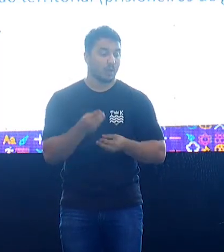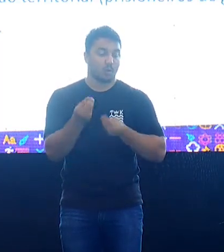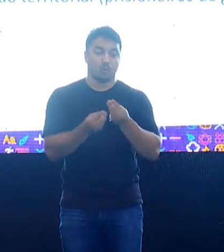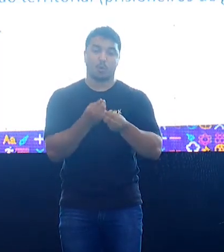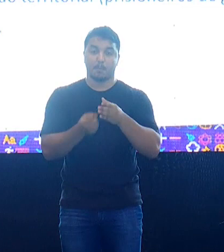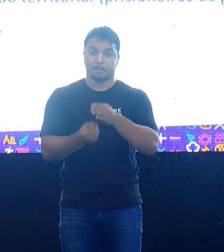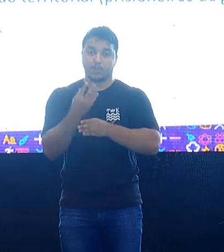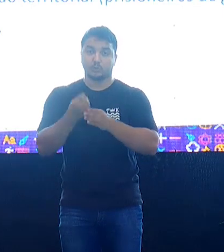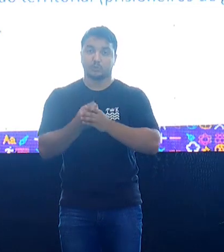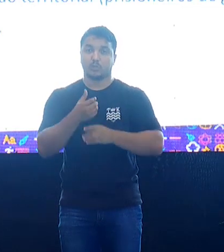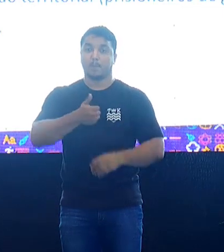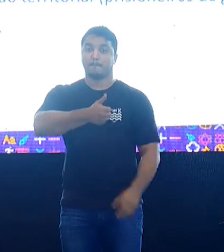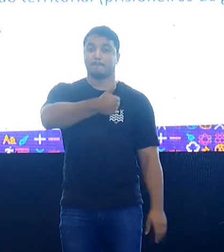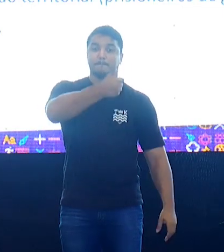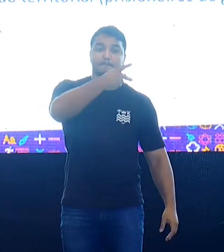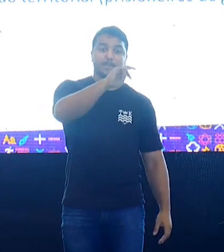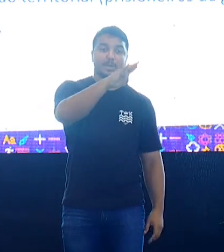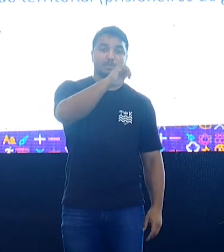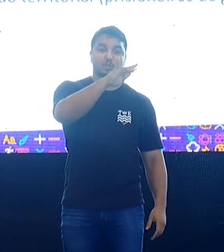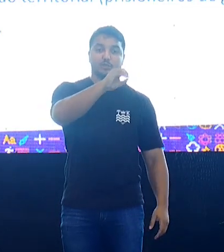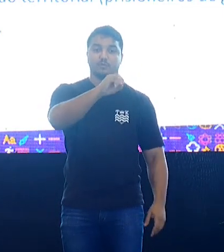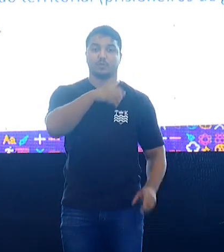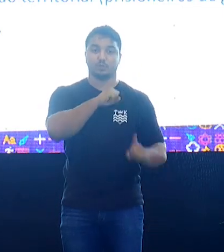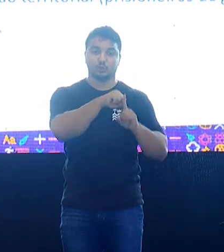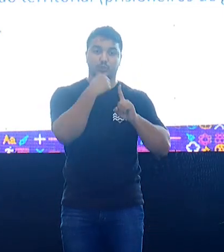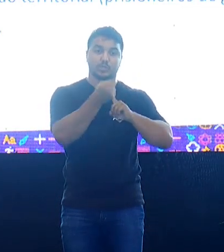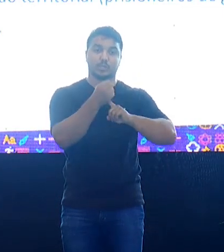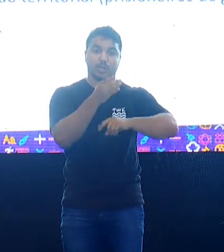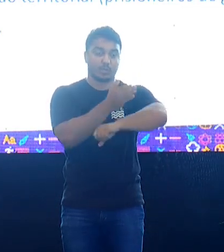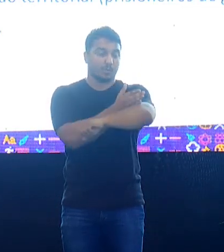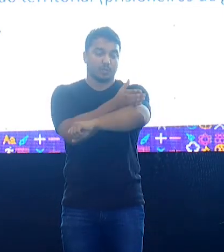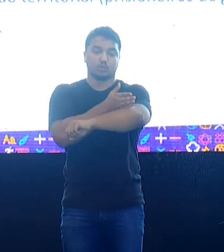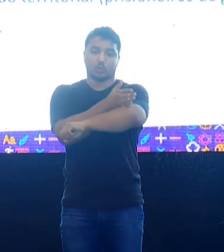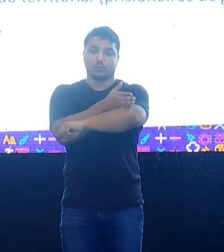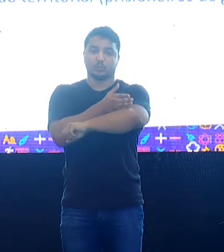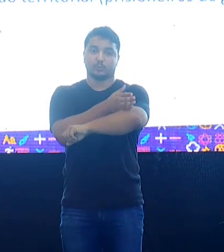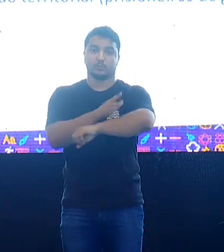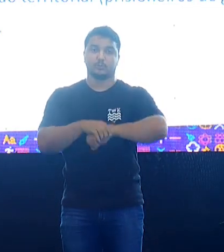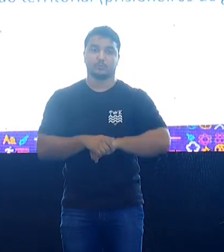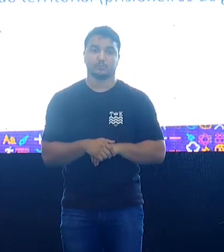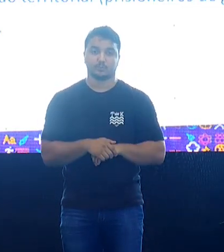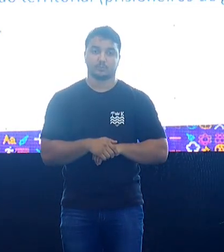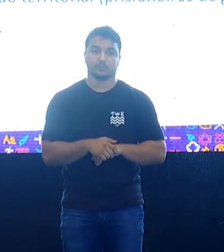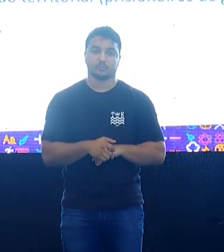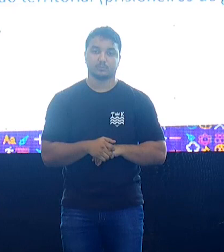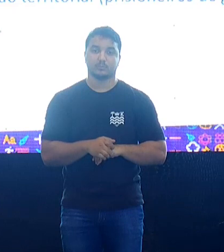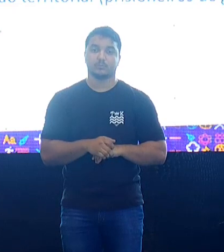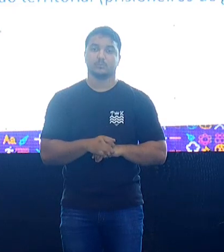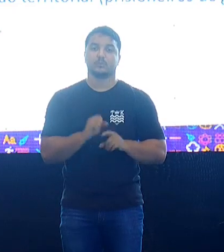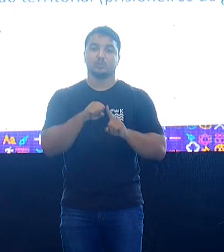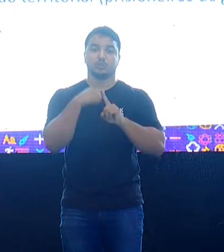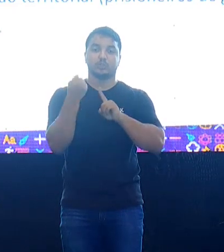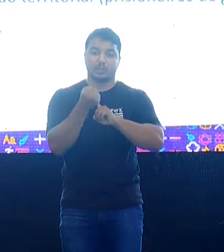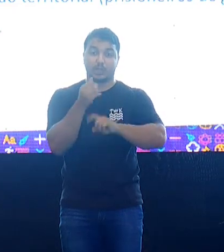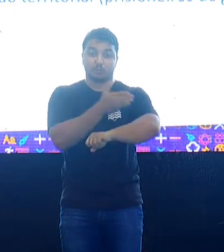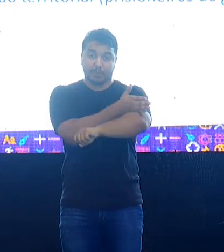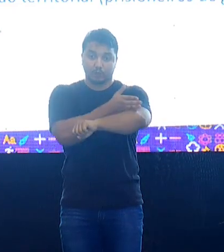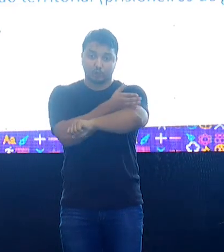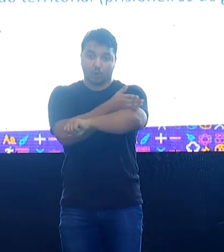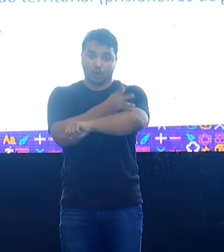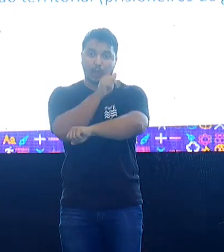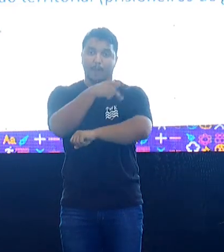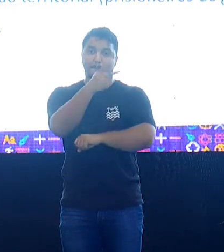de produção primitivo, sociedades pré-históricas, bote. Sociedades pré-históricas. Bote aí,